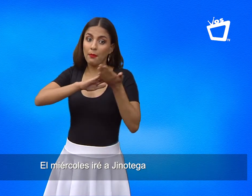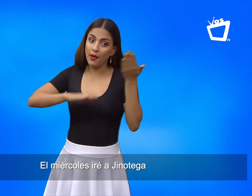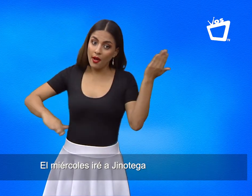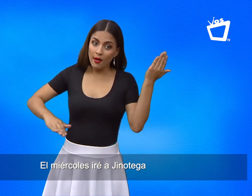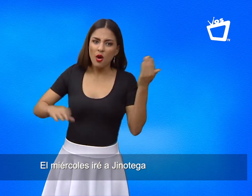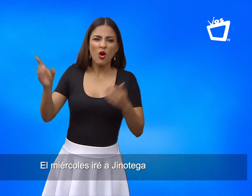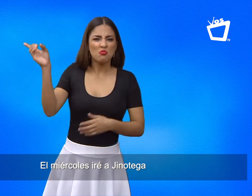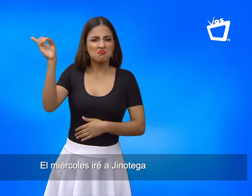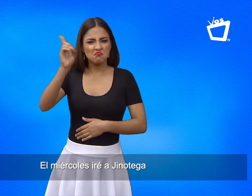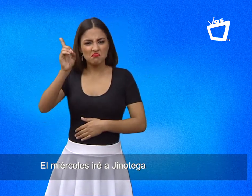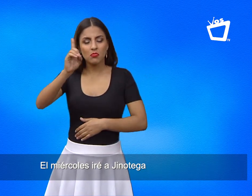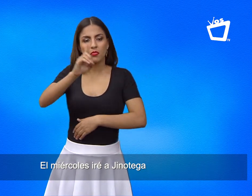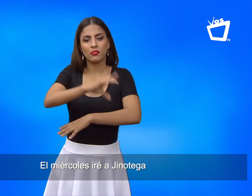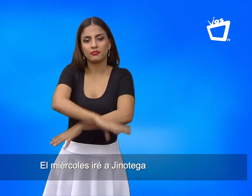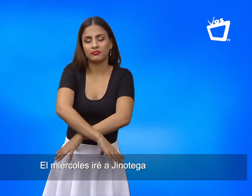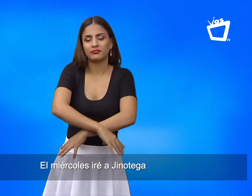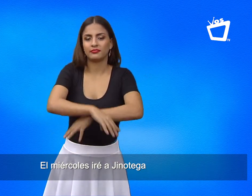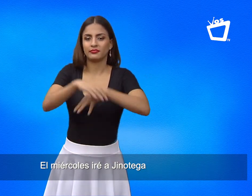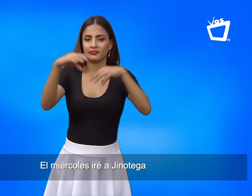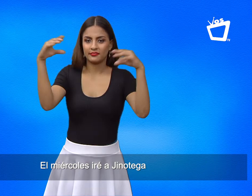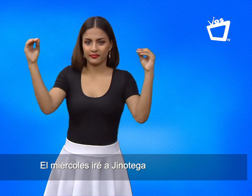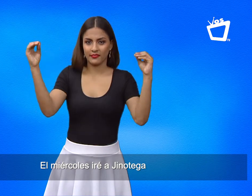El miércoles iré a Jinotega.